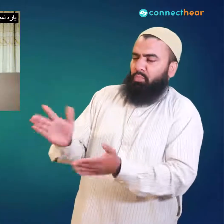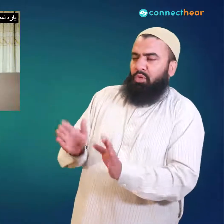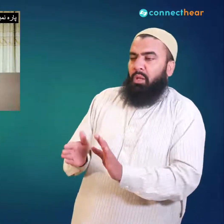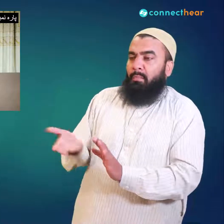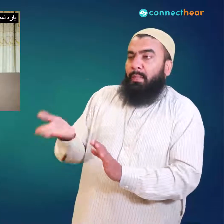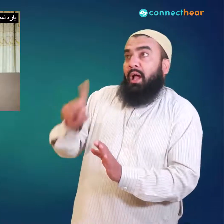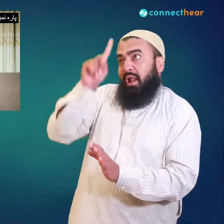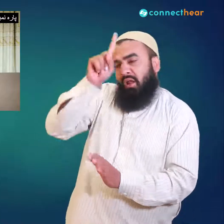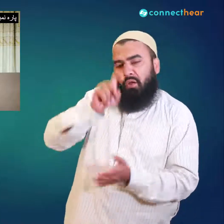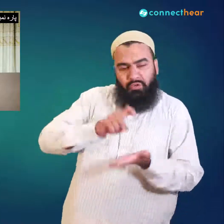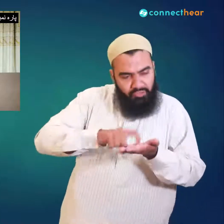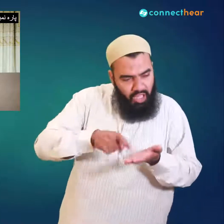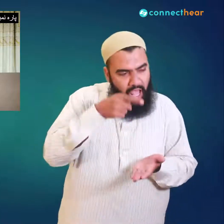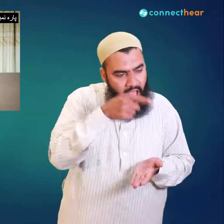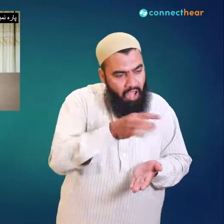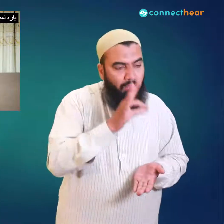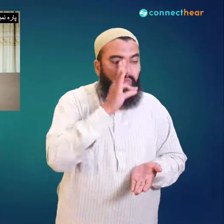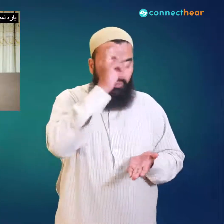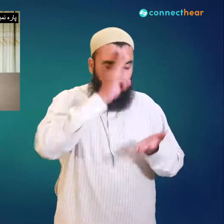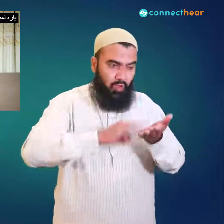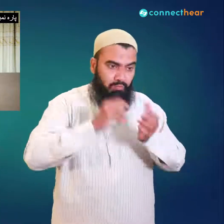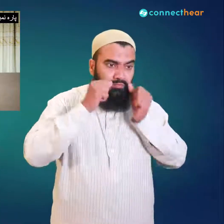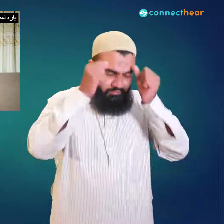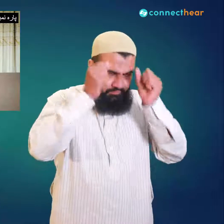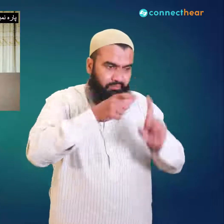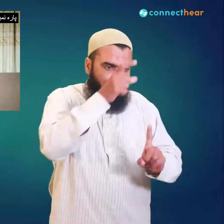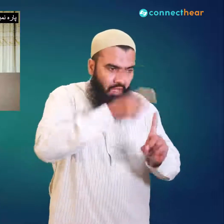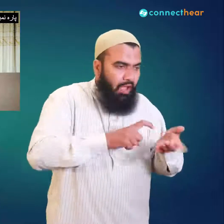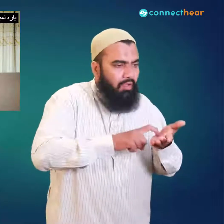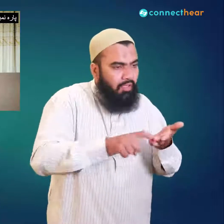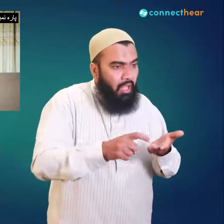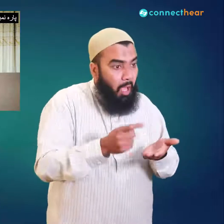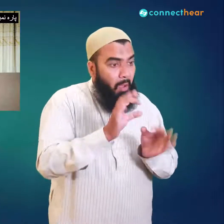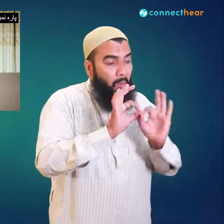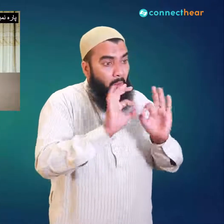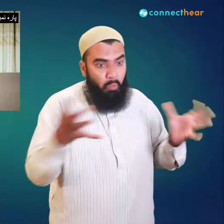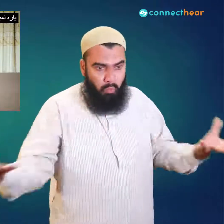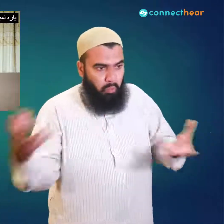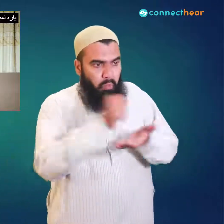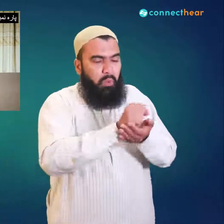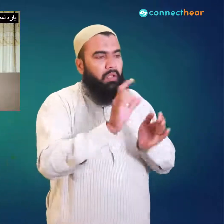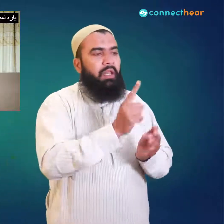زکوٰۃ وصول کرے اور مصرف پر خرچ کرنے کا انتظام کرے۔